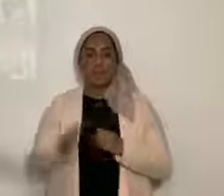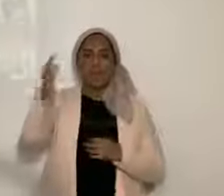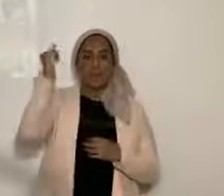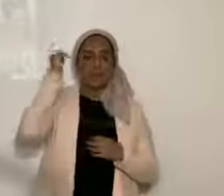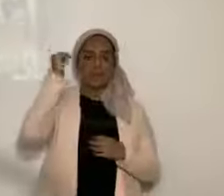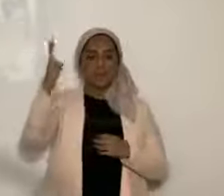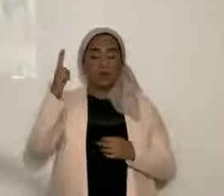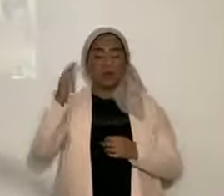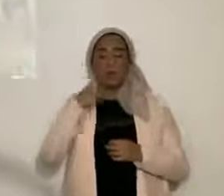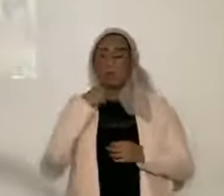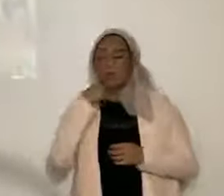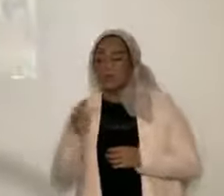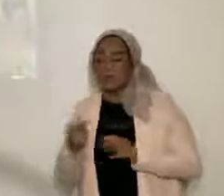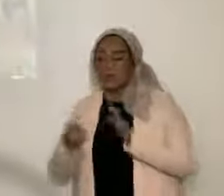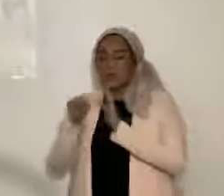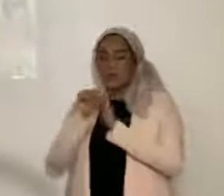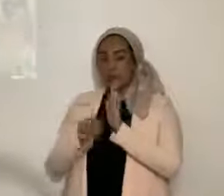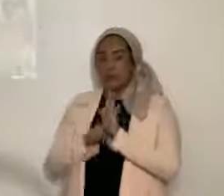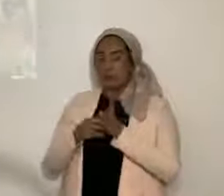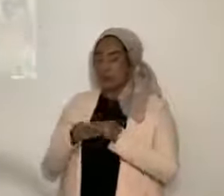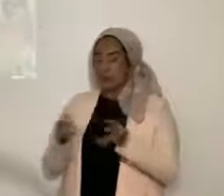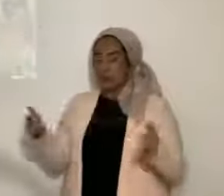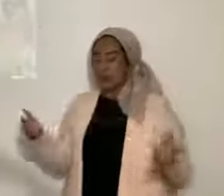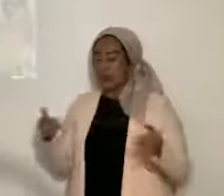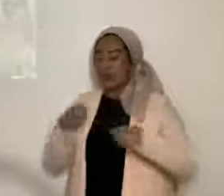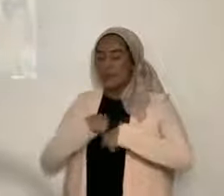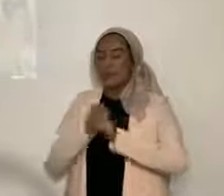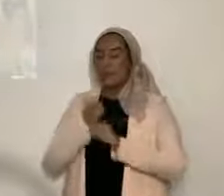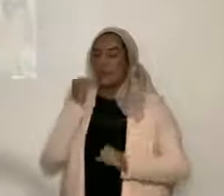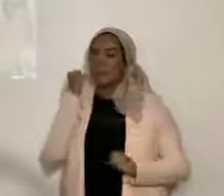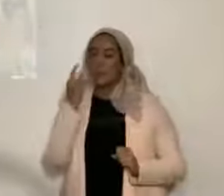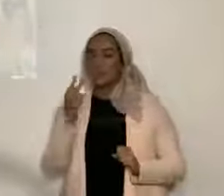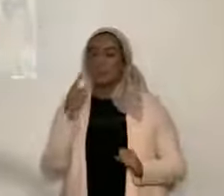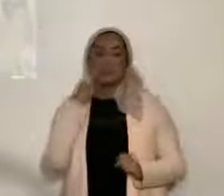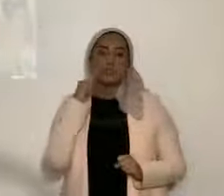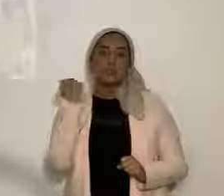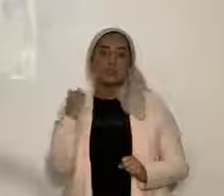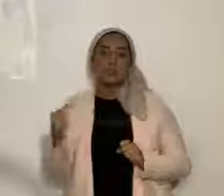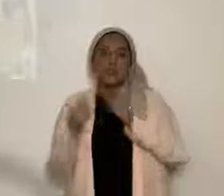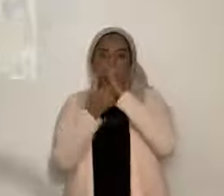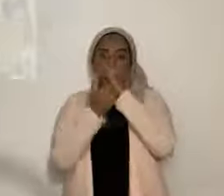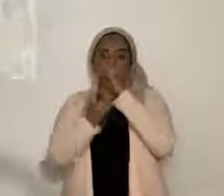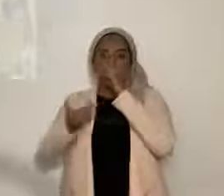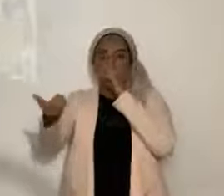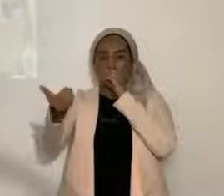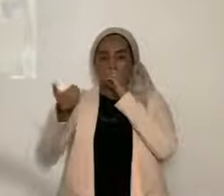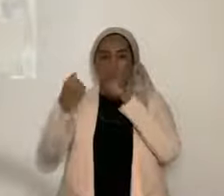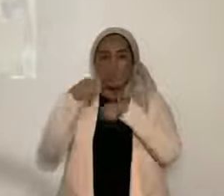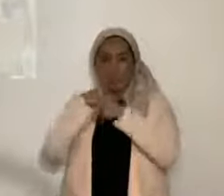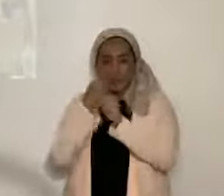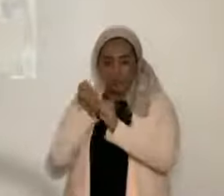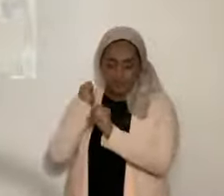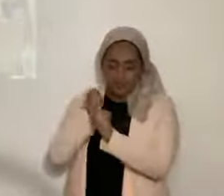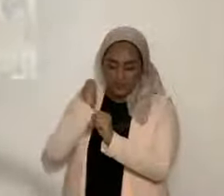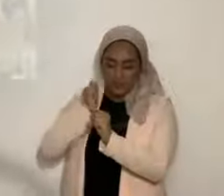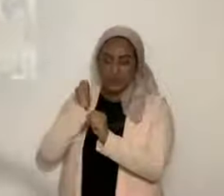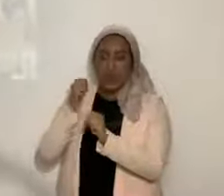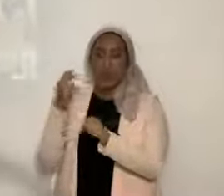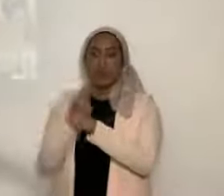Yahweh habló a Moshe diciendo: hazte 2 trompetas de plata, de obra del martillo las harás, las cuales te